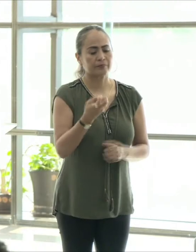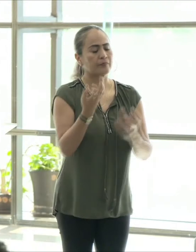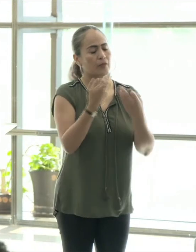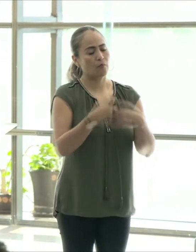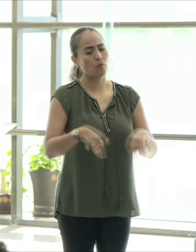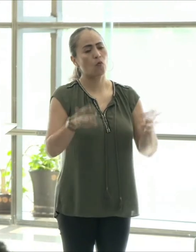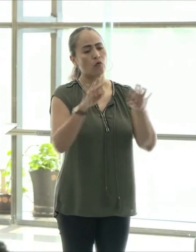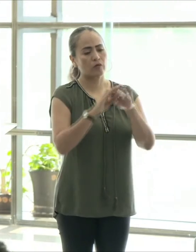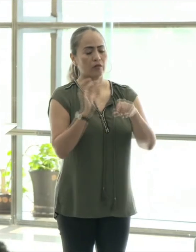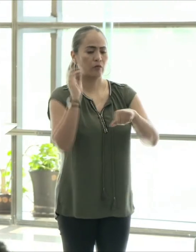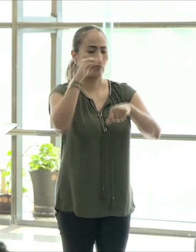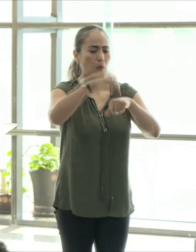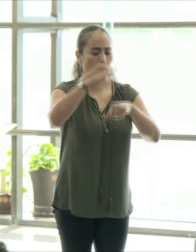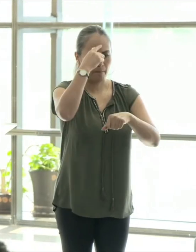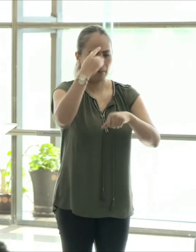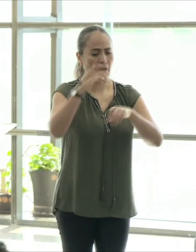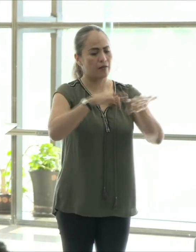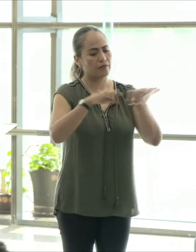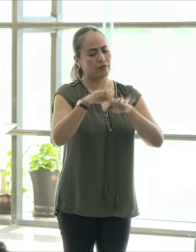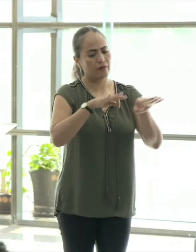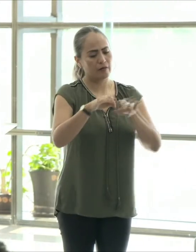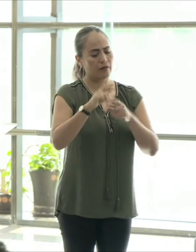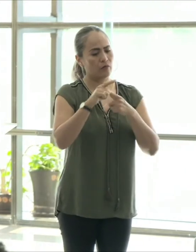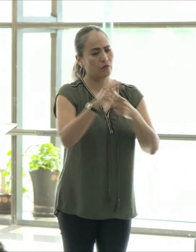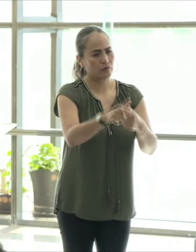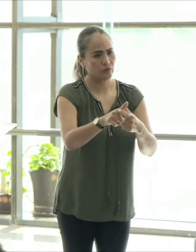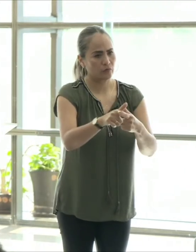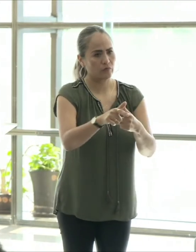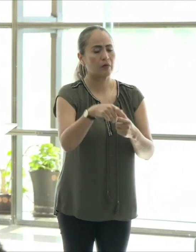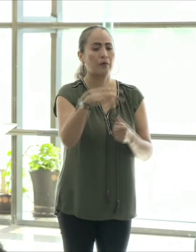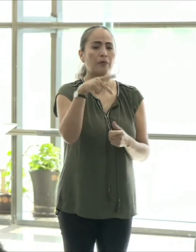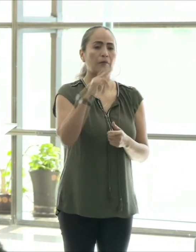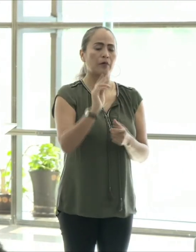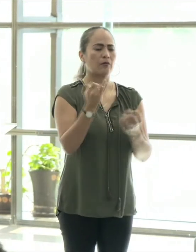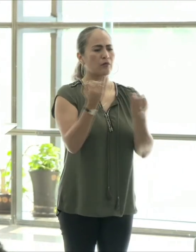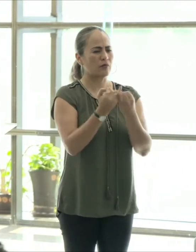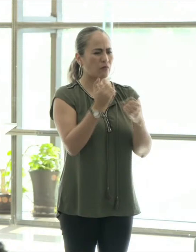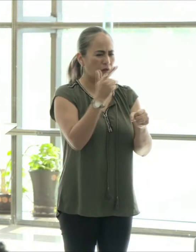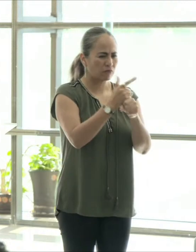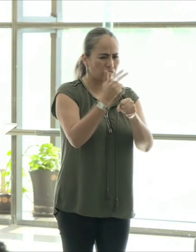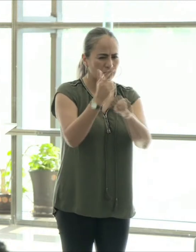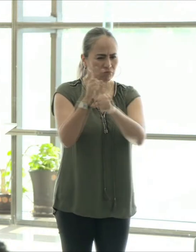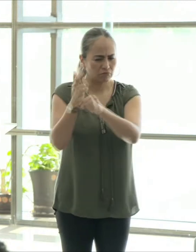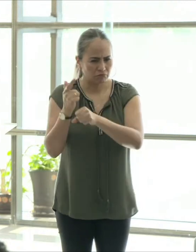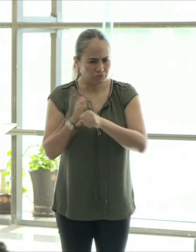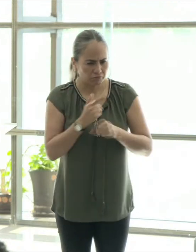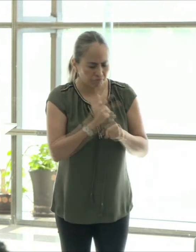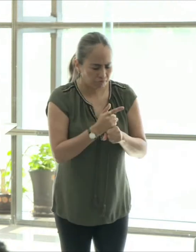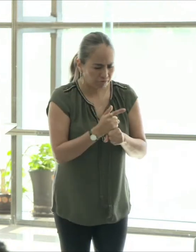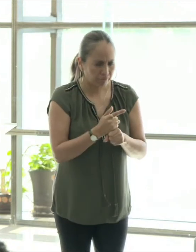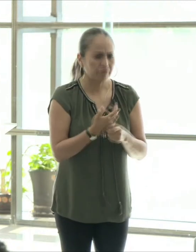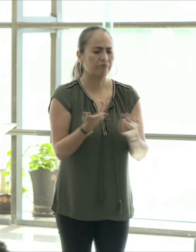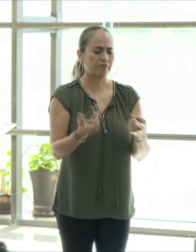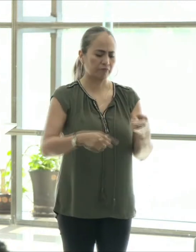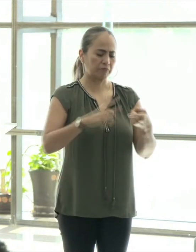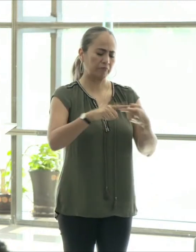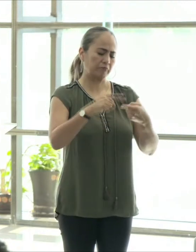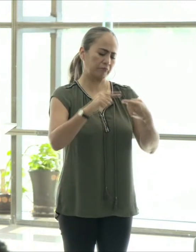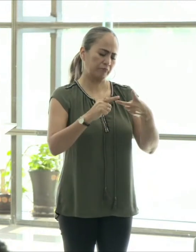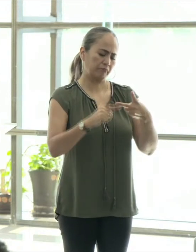sustantivo para poder seguir trabajando pero al mismo tiempo nos da cuenta de diferentes hallazgos Y solo por mencionar algunos